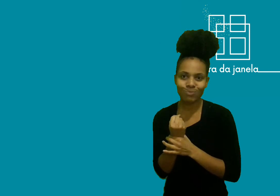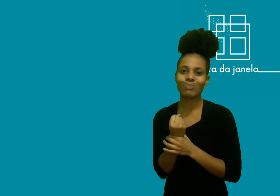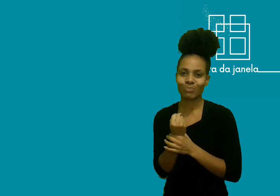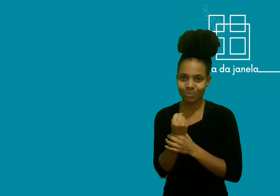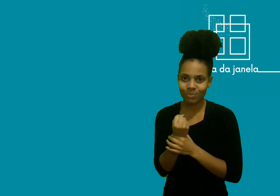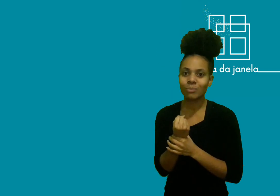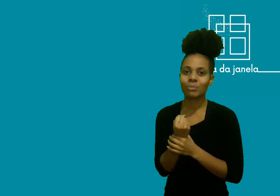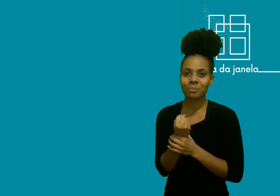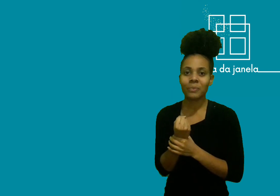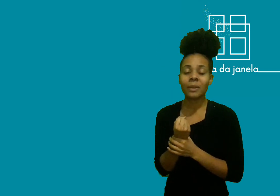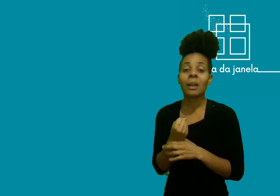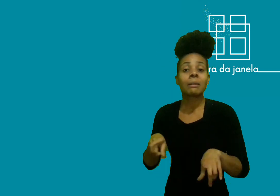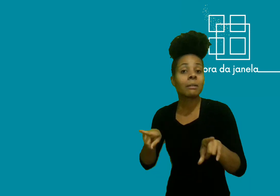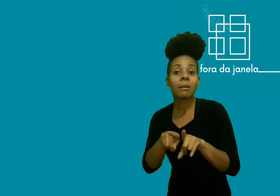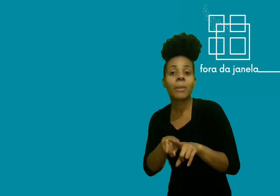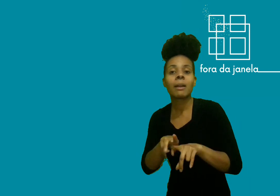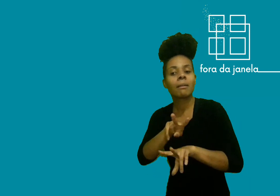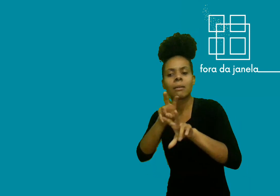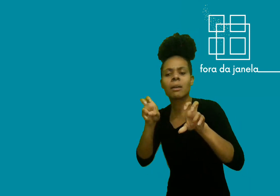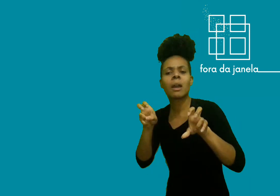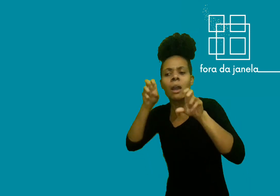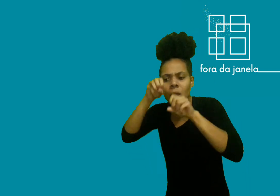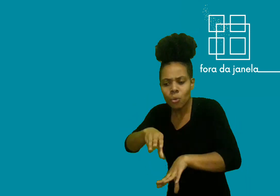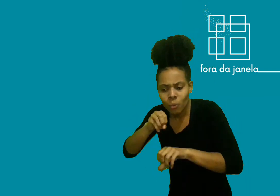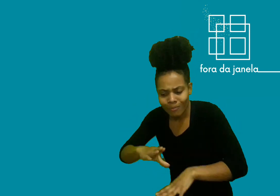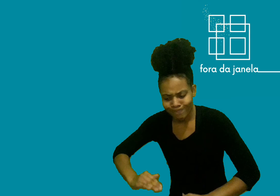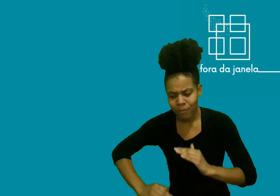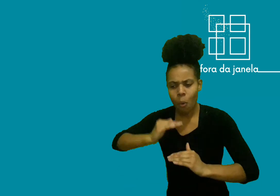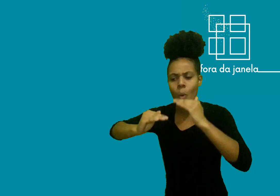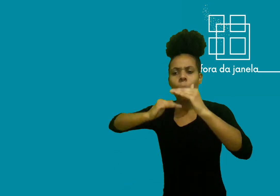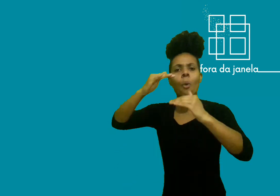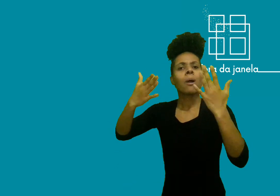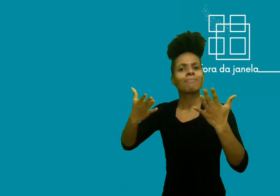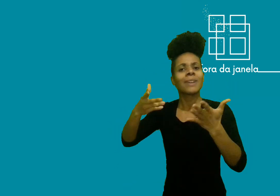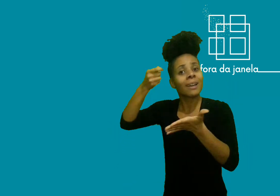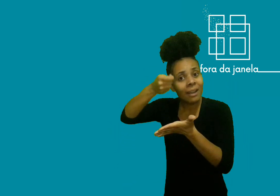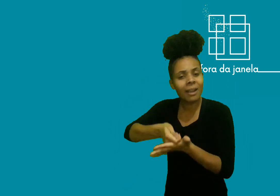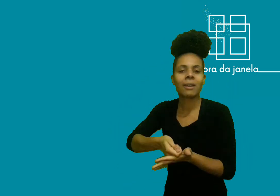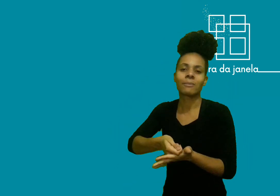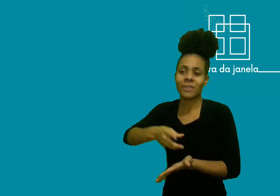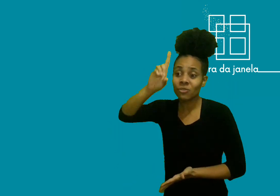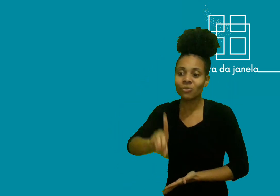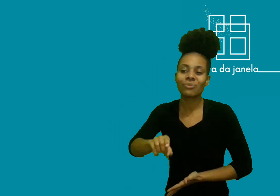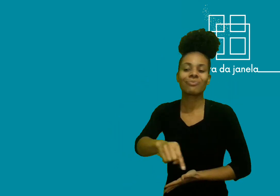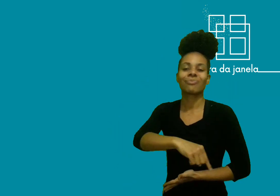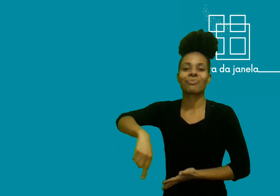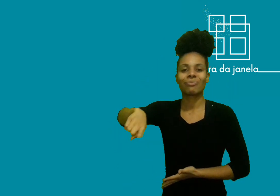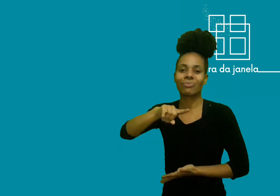estruturas físicas da cidade, né? Precisa ter segurança, precisa ter acesso e segurança, né? Na questão da locomoção,